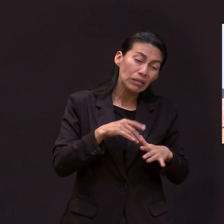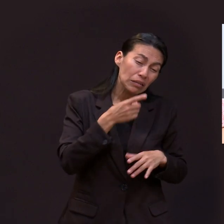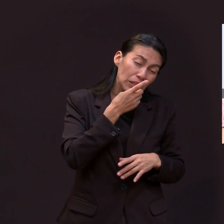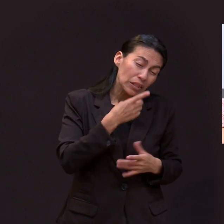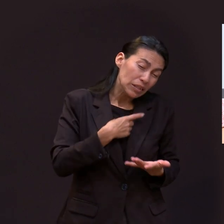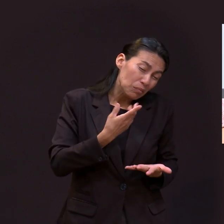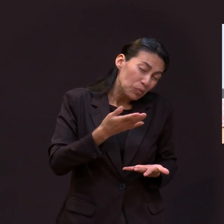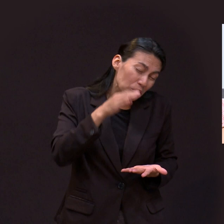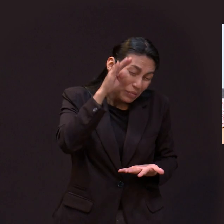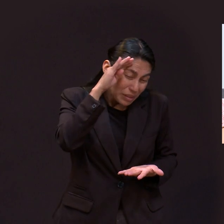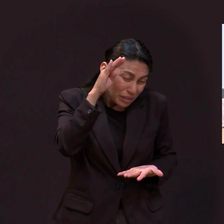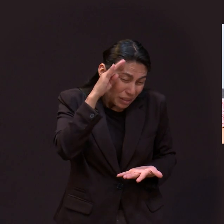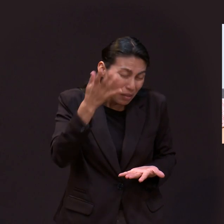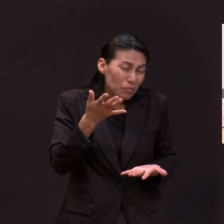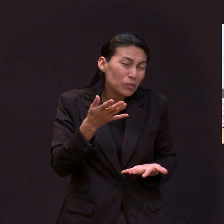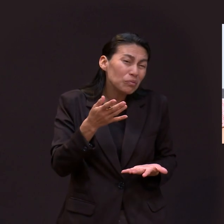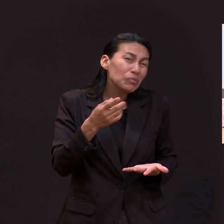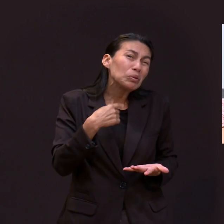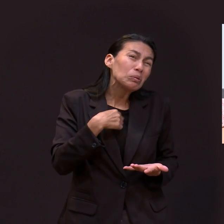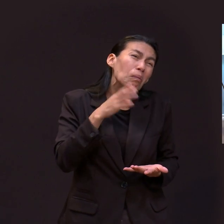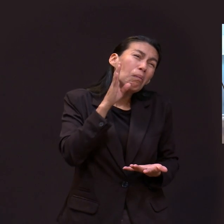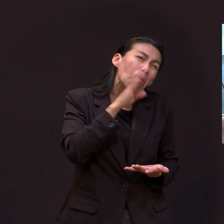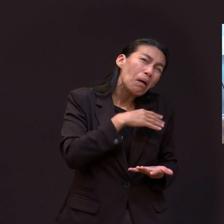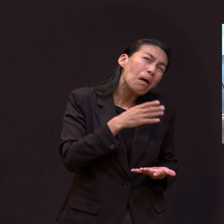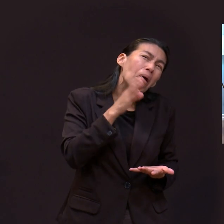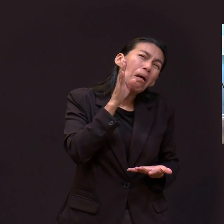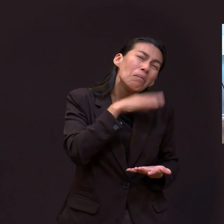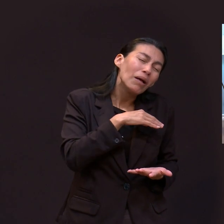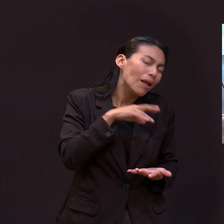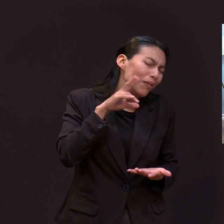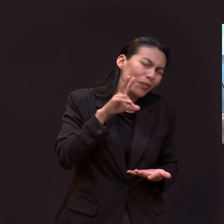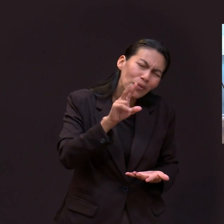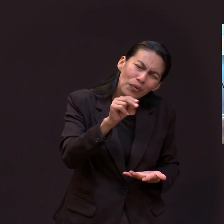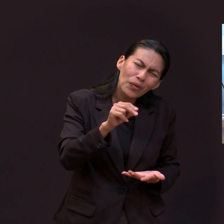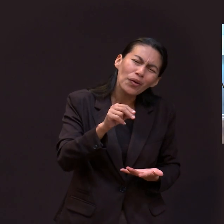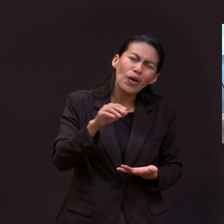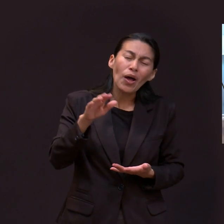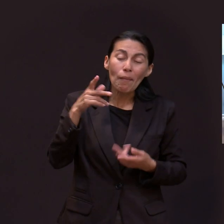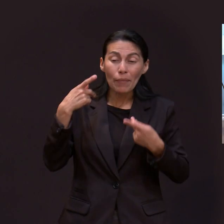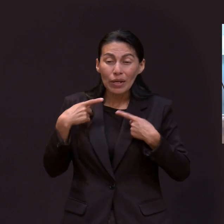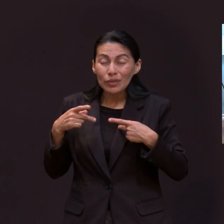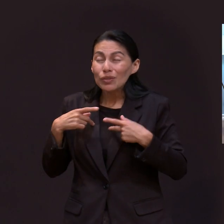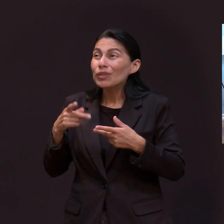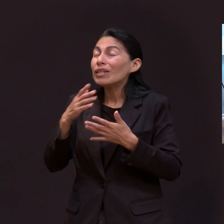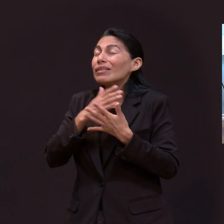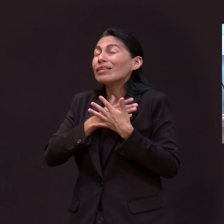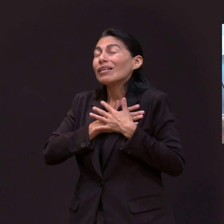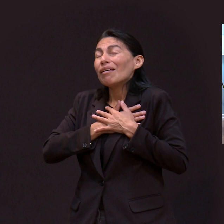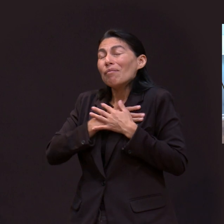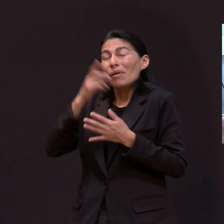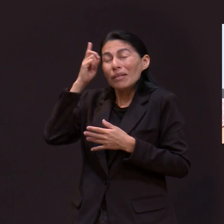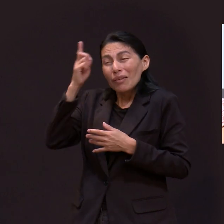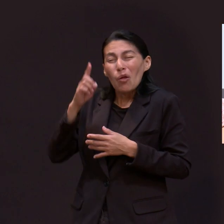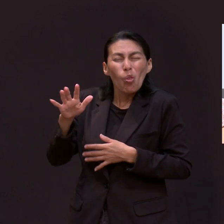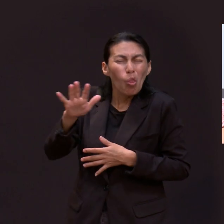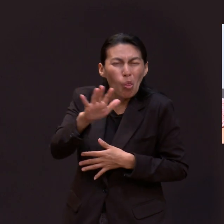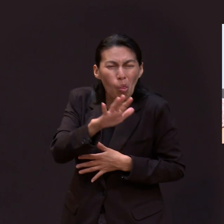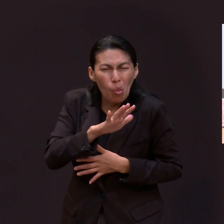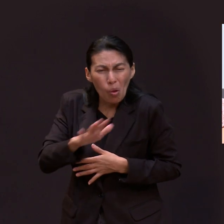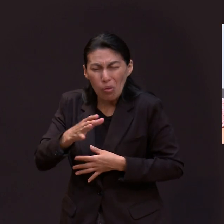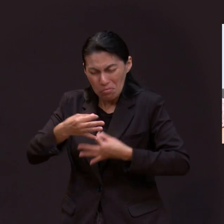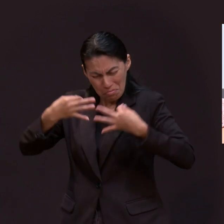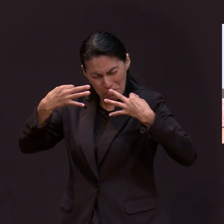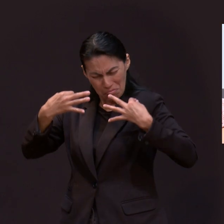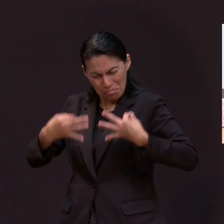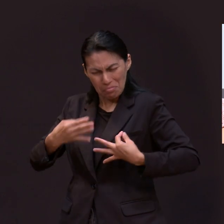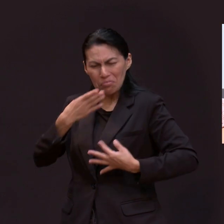fue mal no no nos va mal no nos va mal la vida bien a los que a los que aman a dios todas las cosas les ayudan a bien y